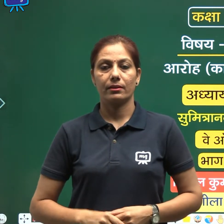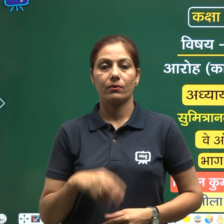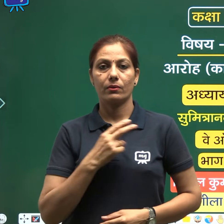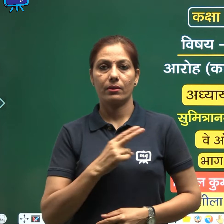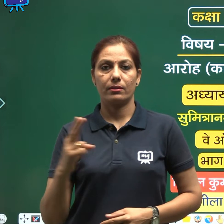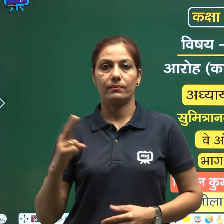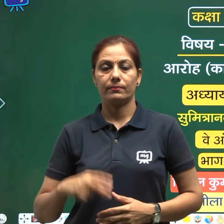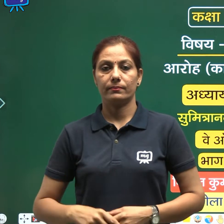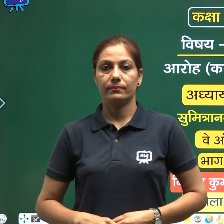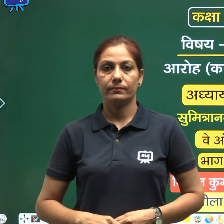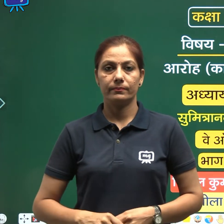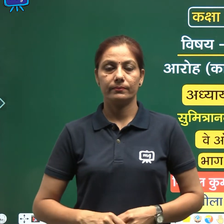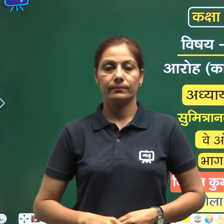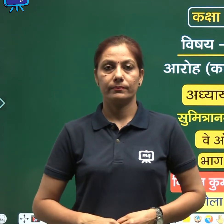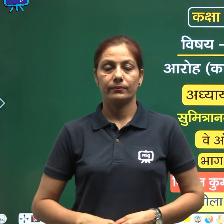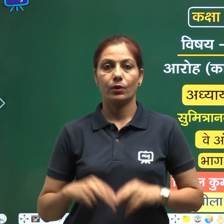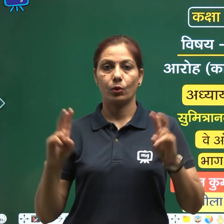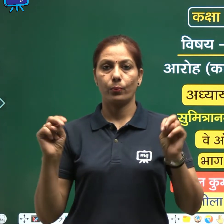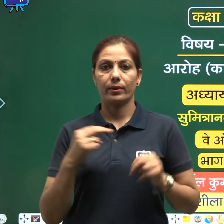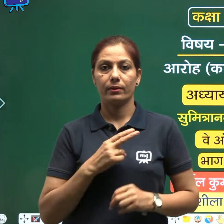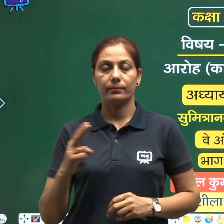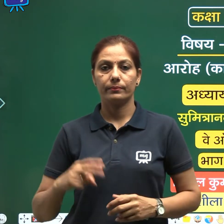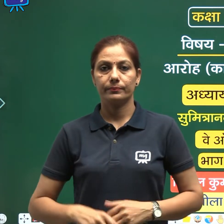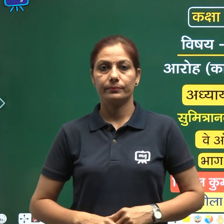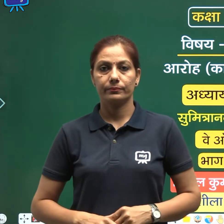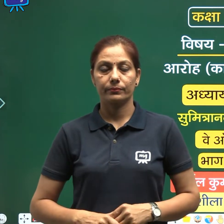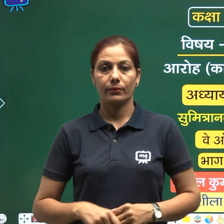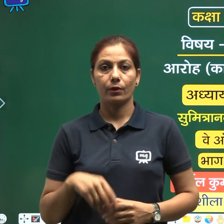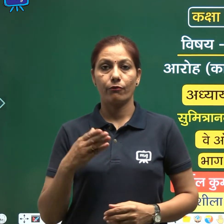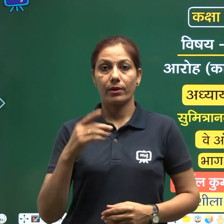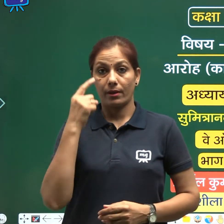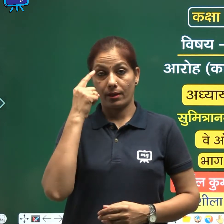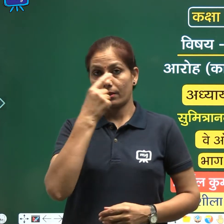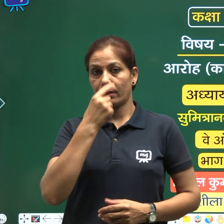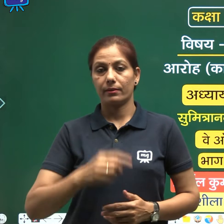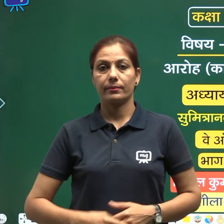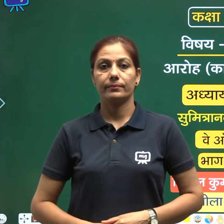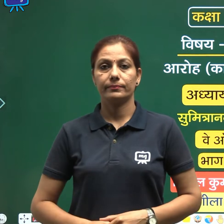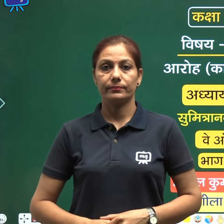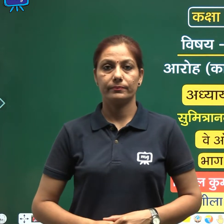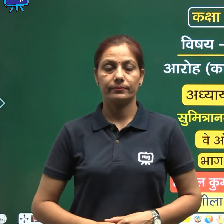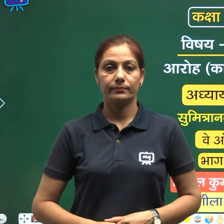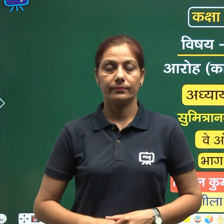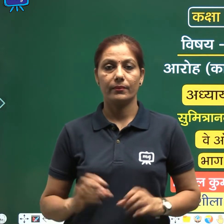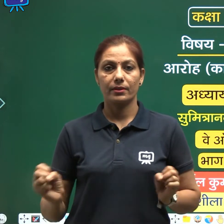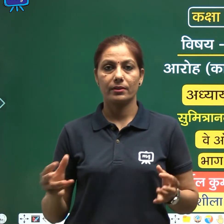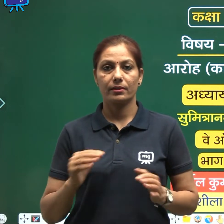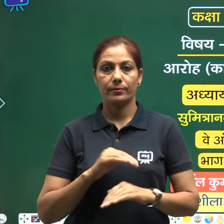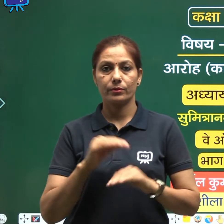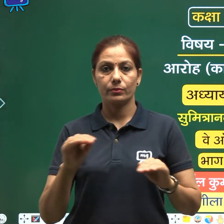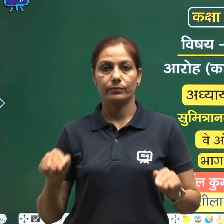सुमित्रानंदन पंत। अध्याय का नाम वे आंखें। शुरू करें बच्चों।